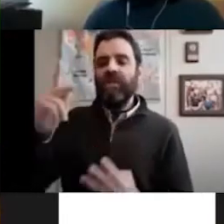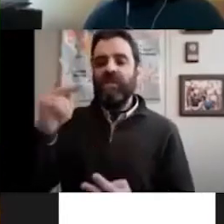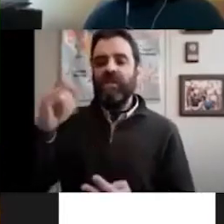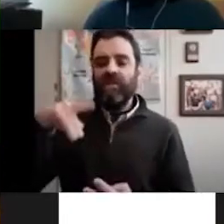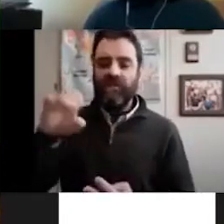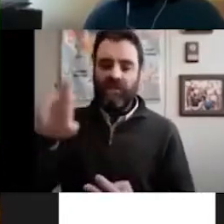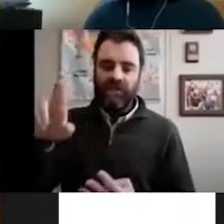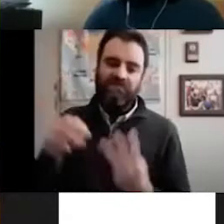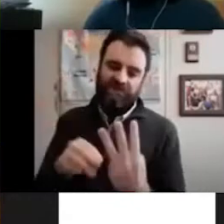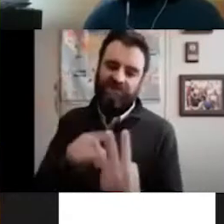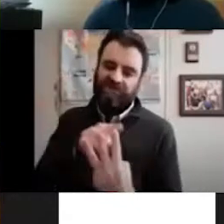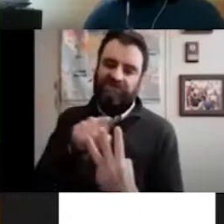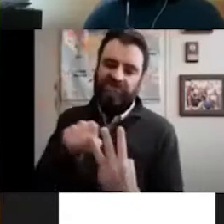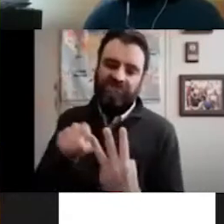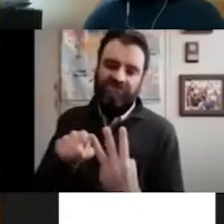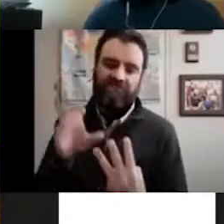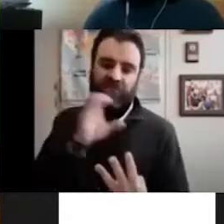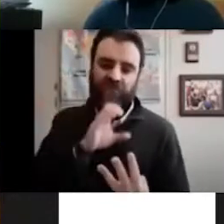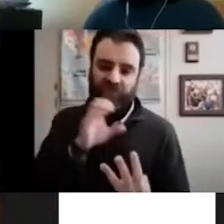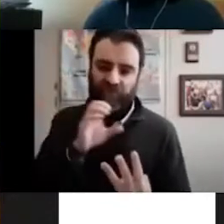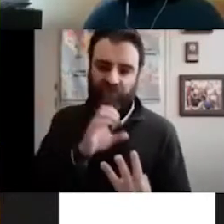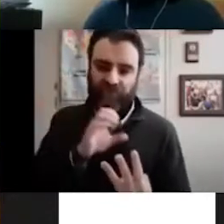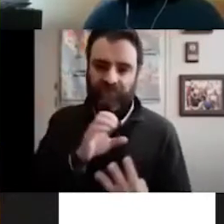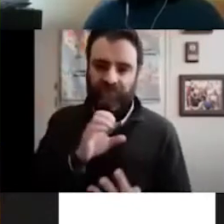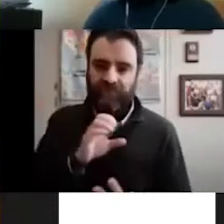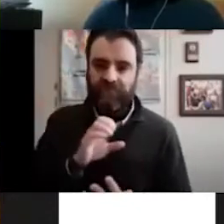El prekinder, NT,